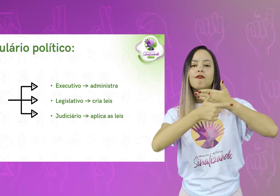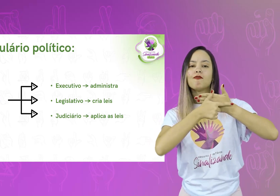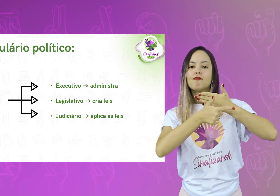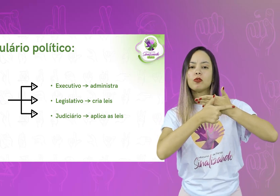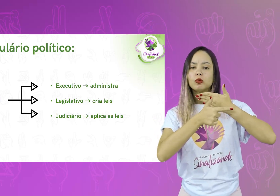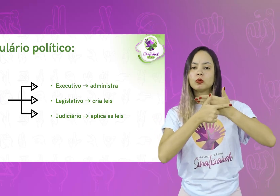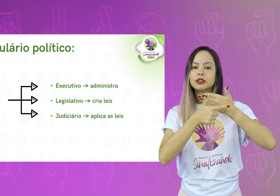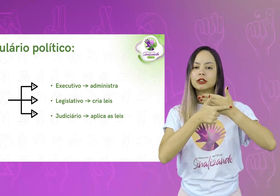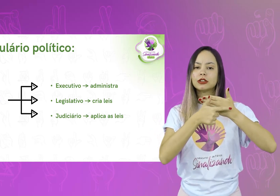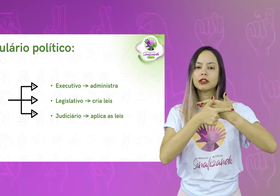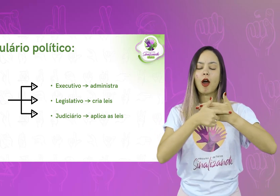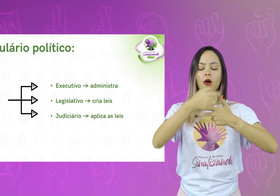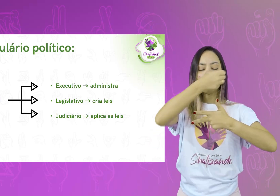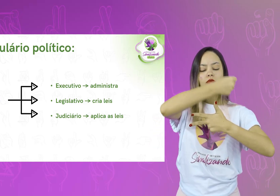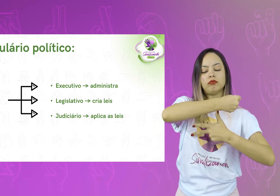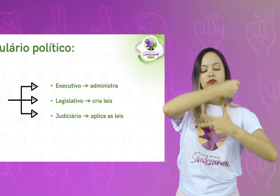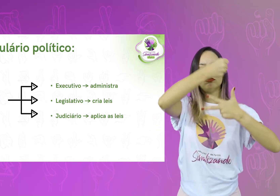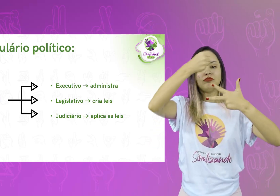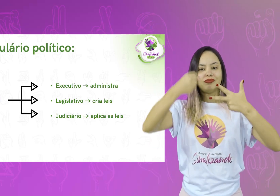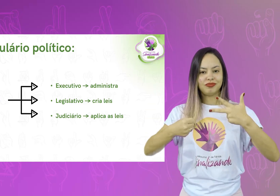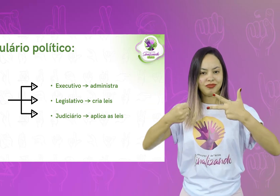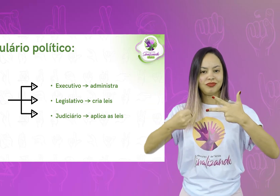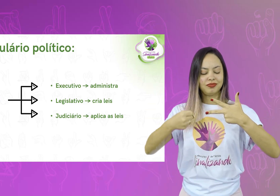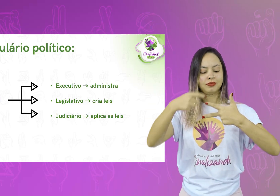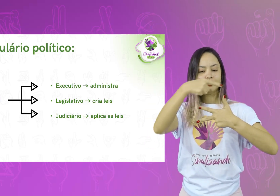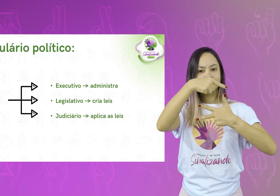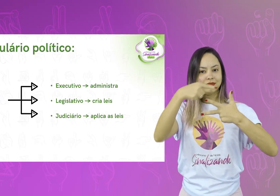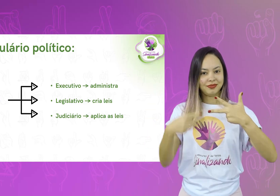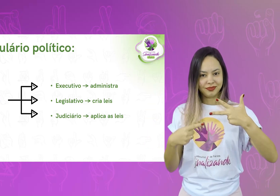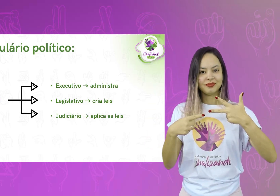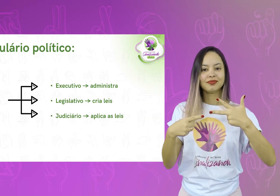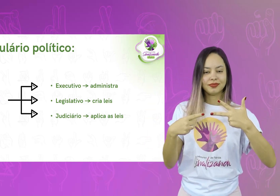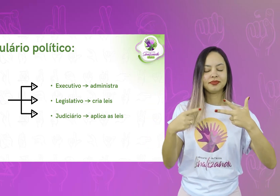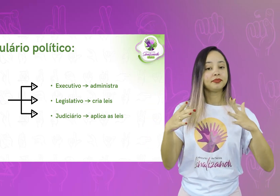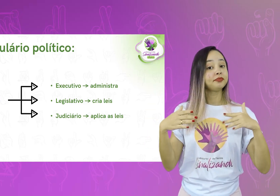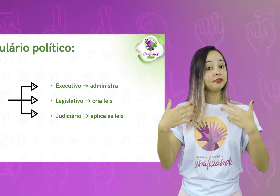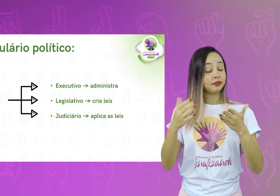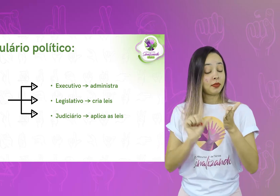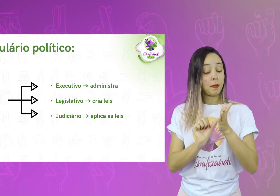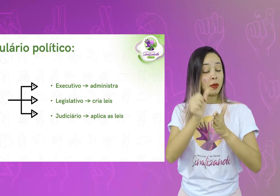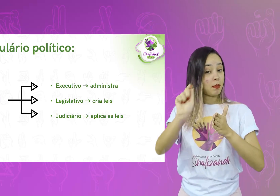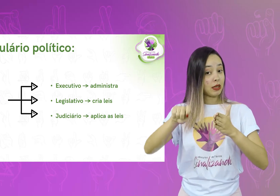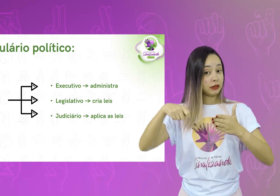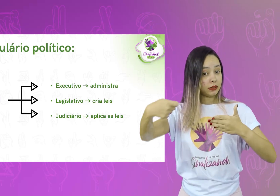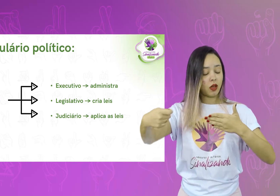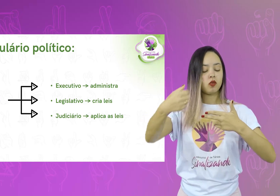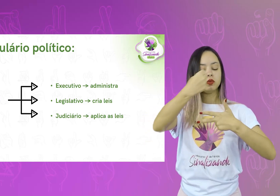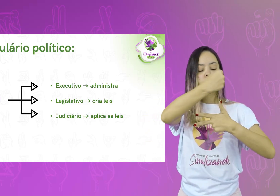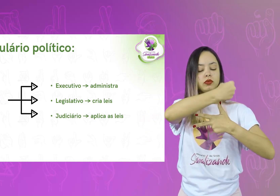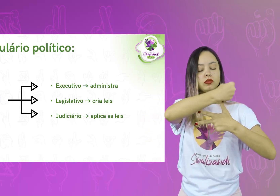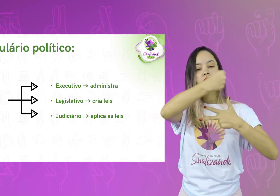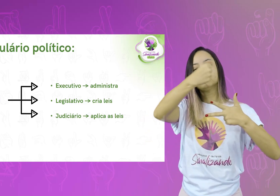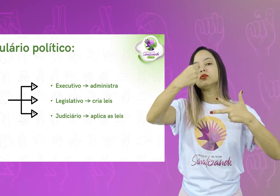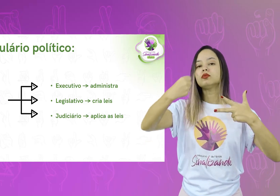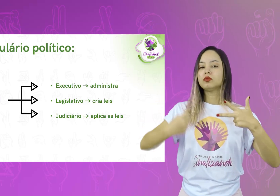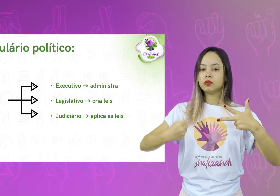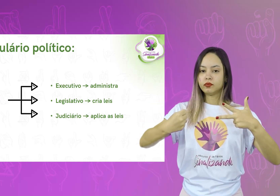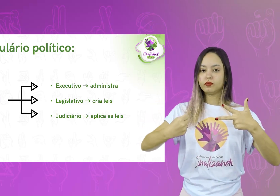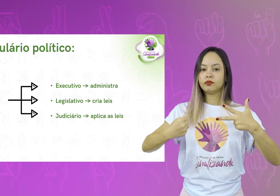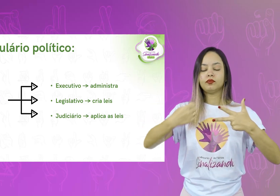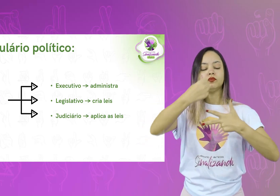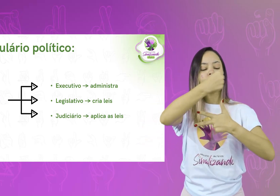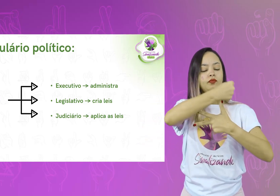cidadãos, precisamos entender a função dos três poderes. Ó, esse é o sinal de três poderes, tá? Primeiro sinal,